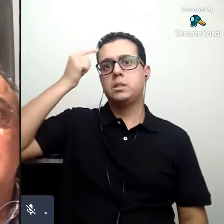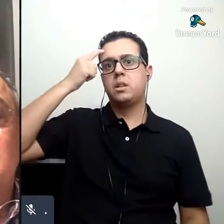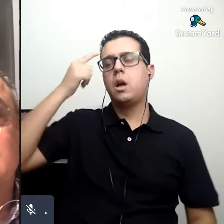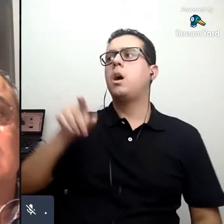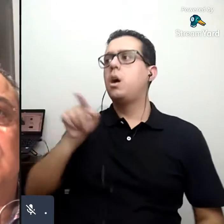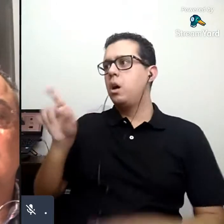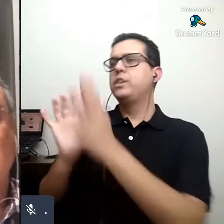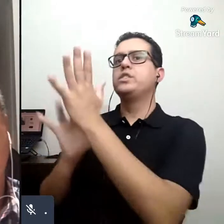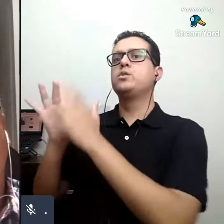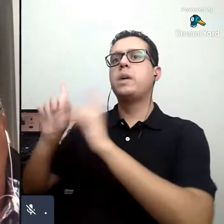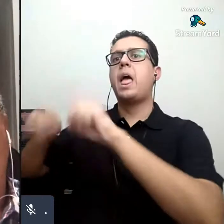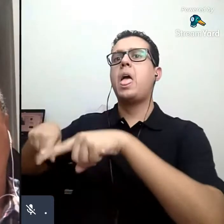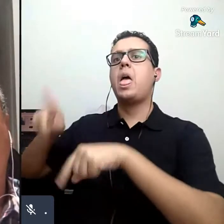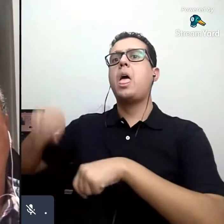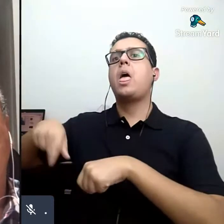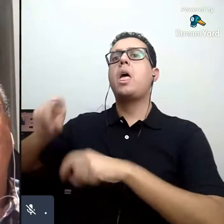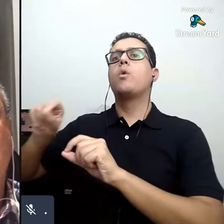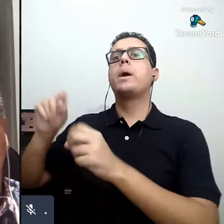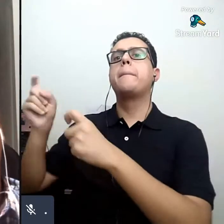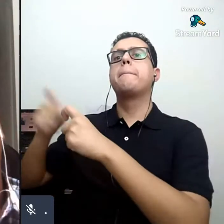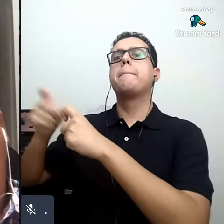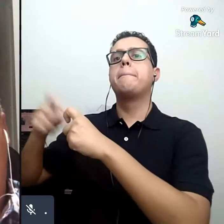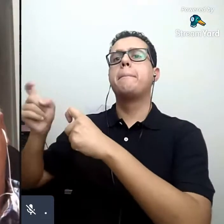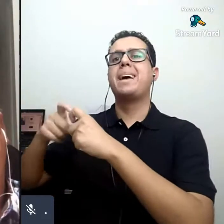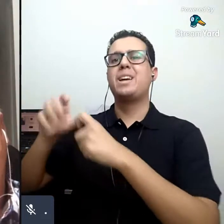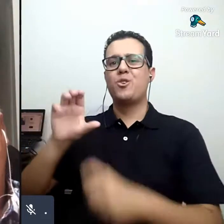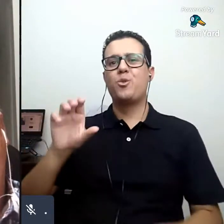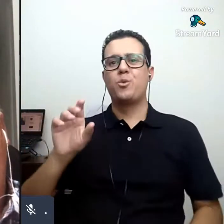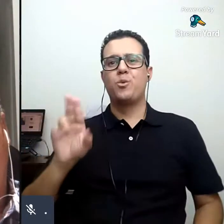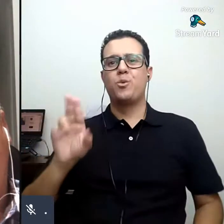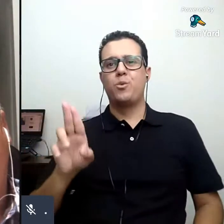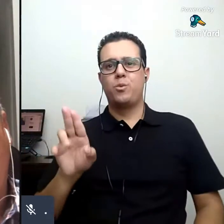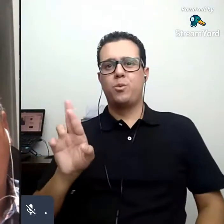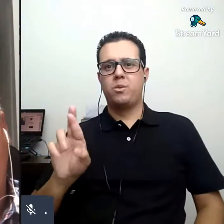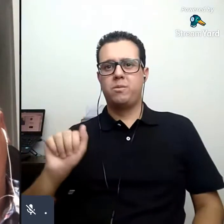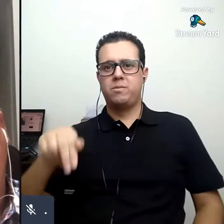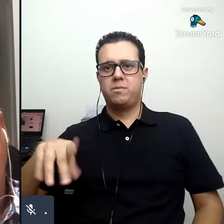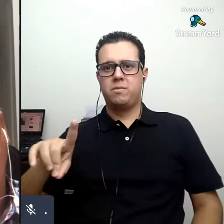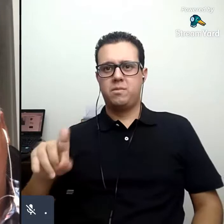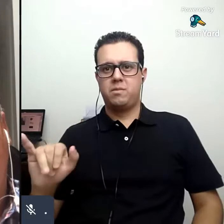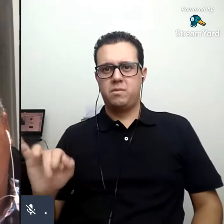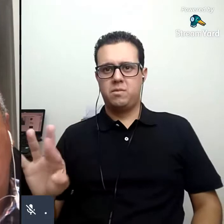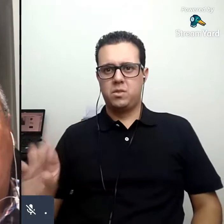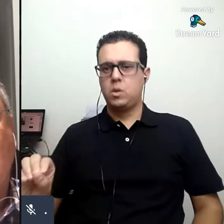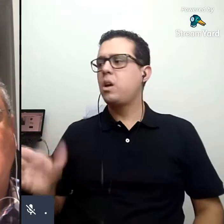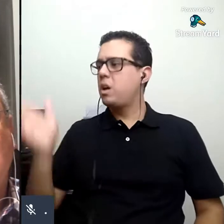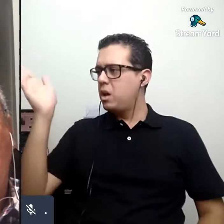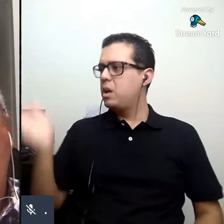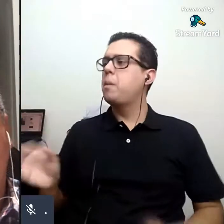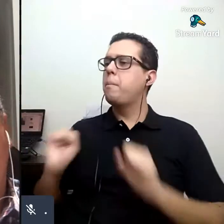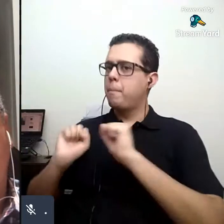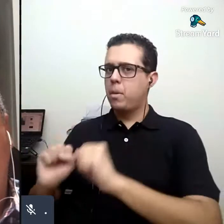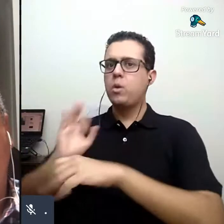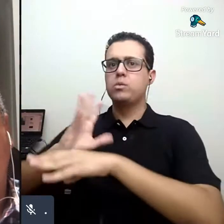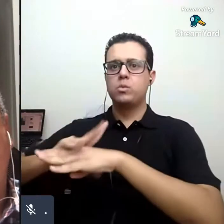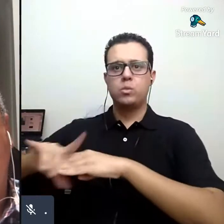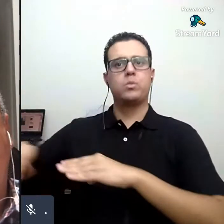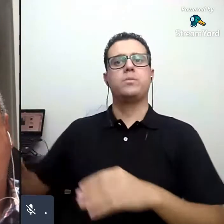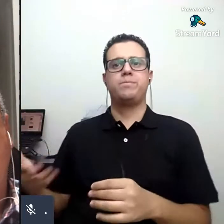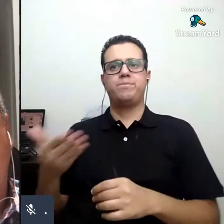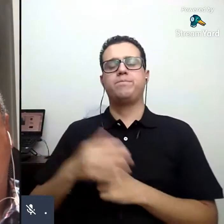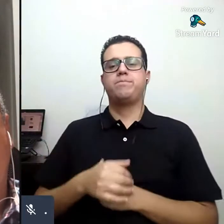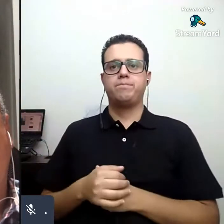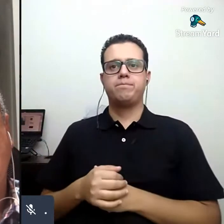bons, mas que Jesus era alguém que poderia curar, um curandeiro. Não tinha ainda